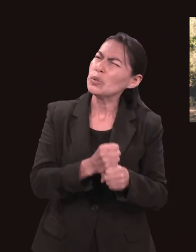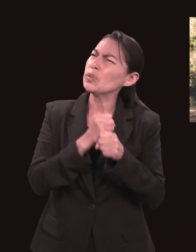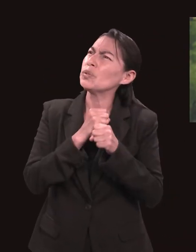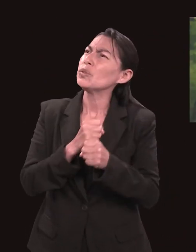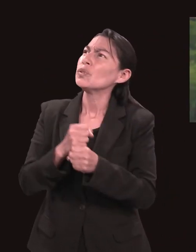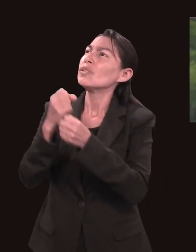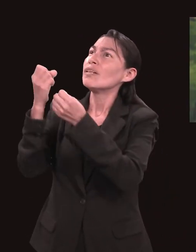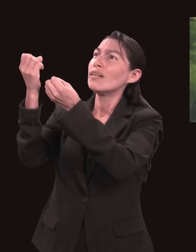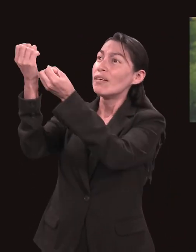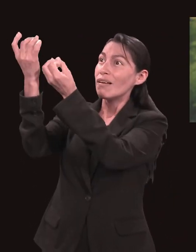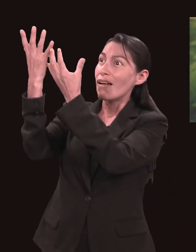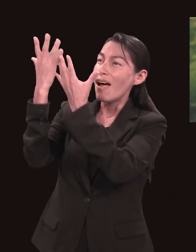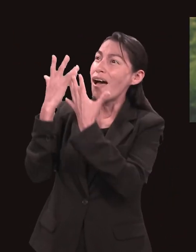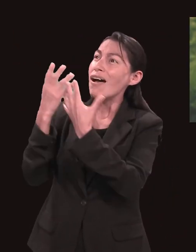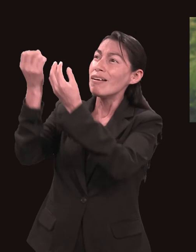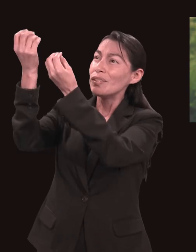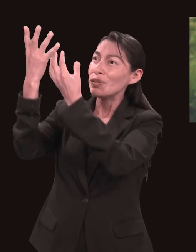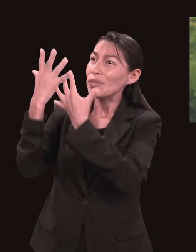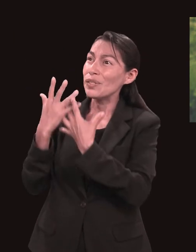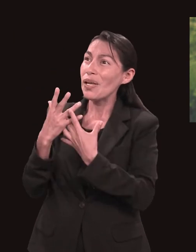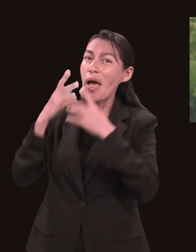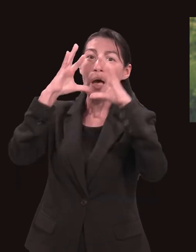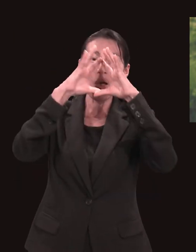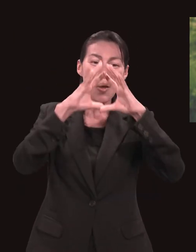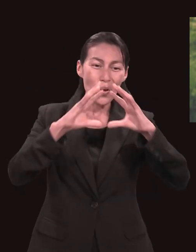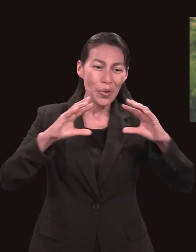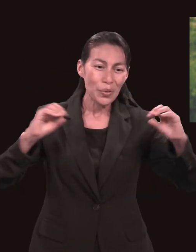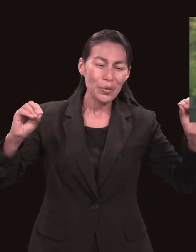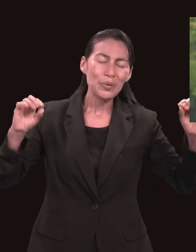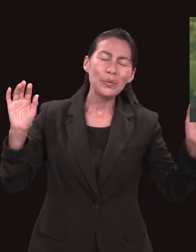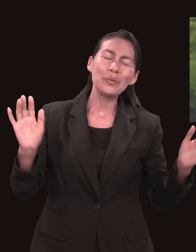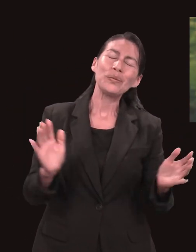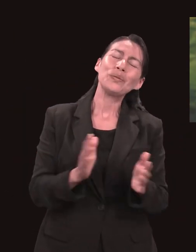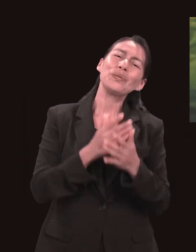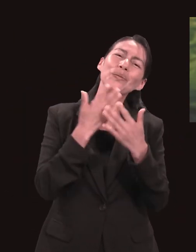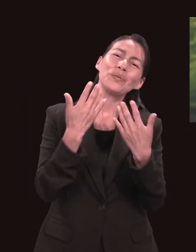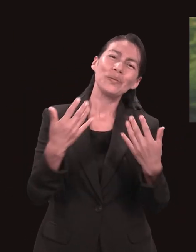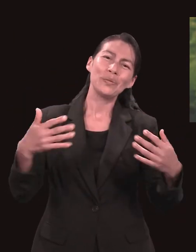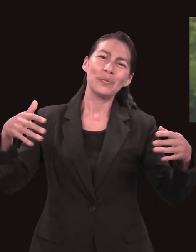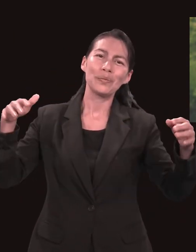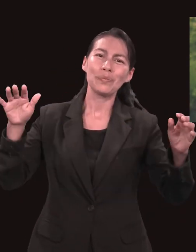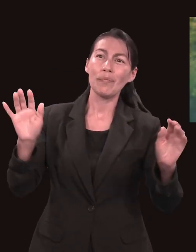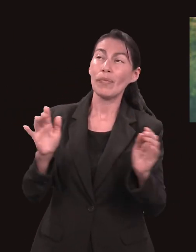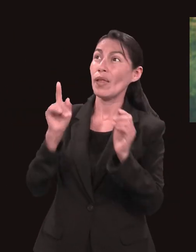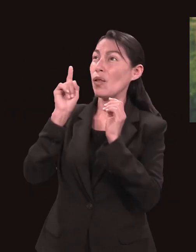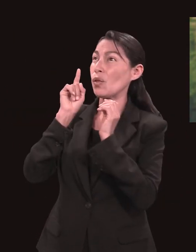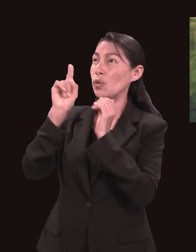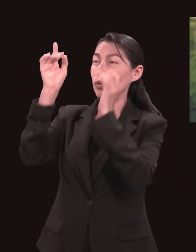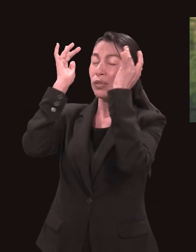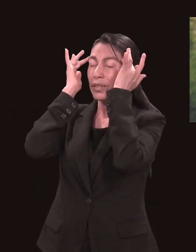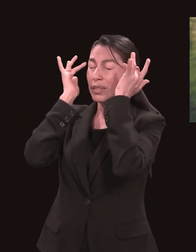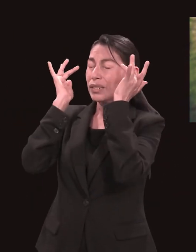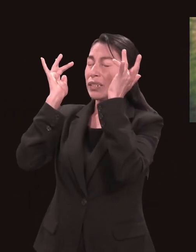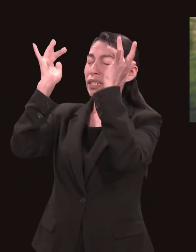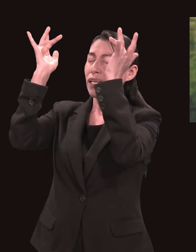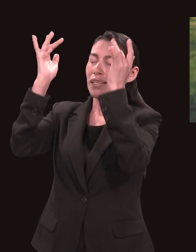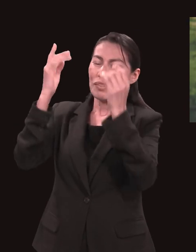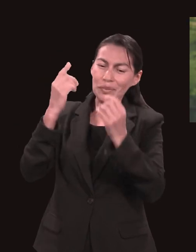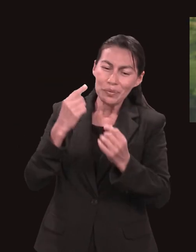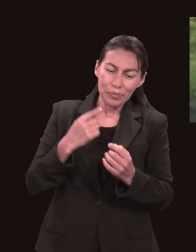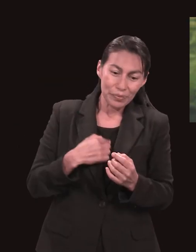ah bendita es tu voluntad lo que conviene me das